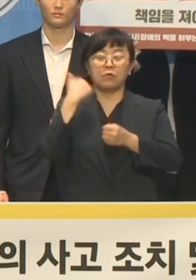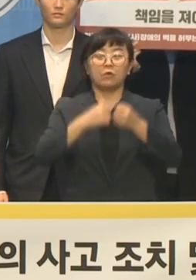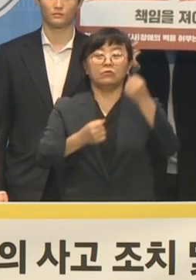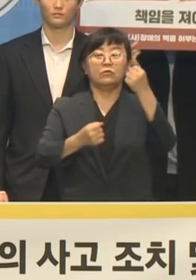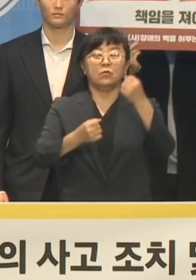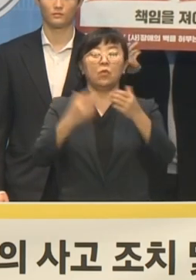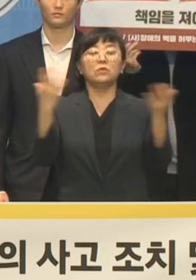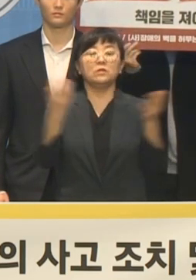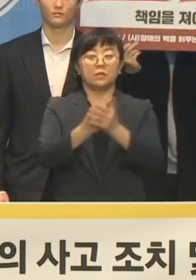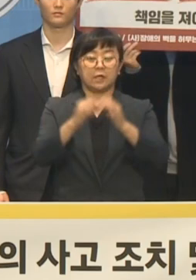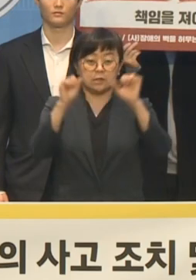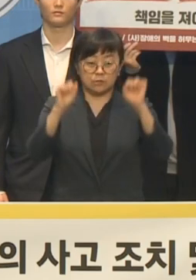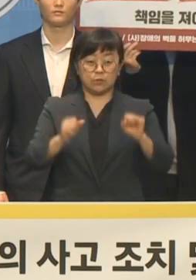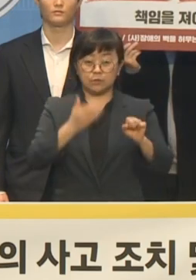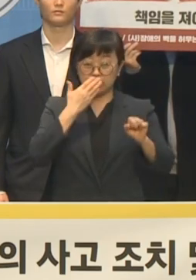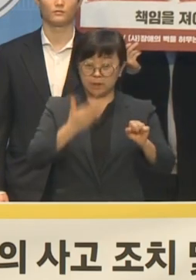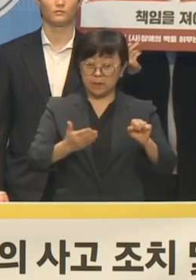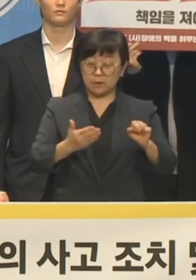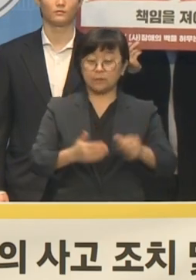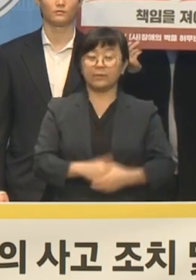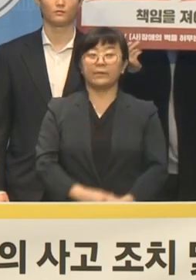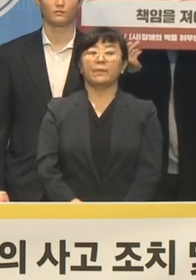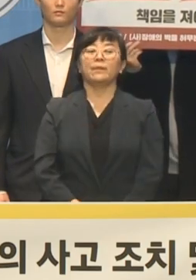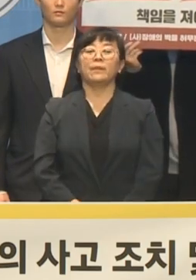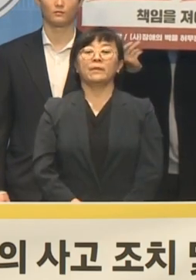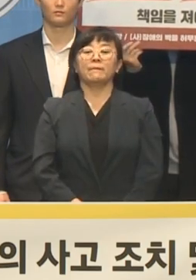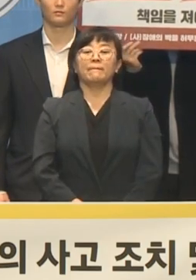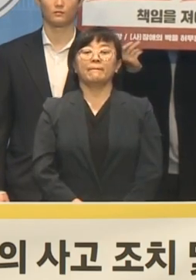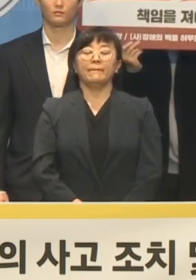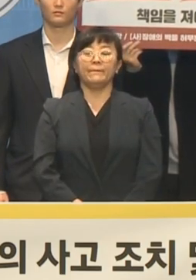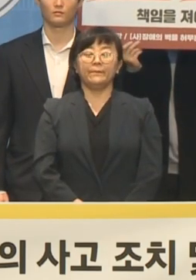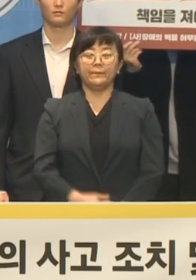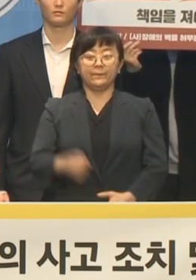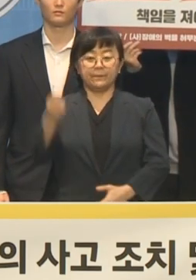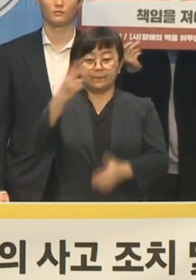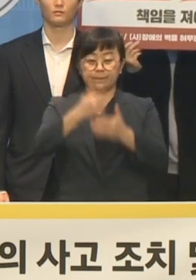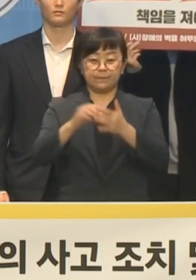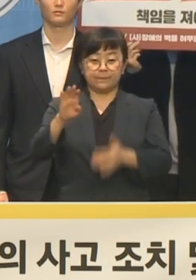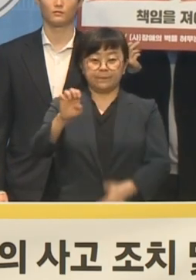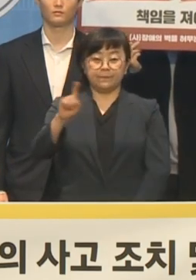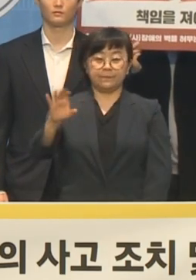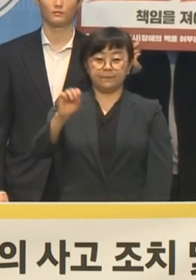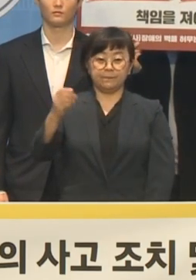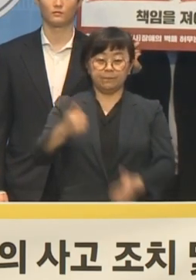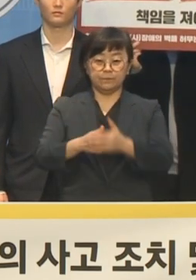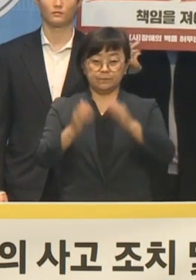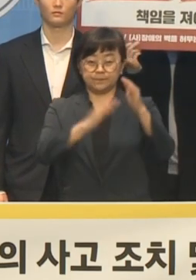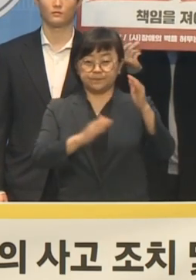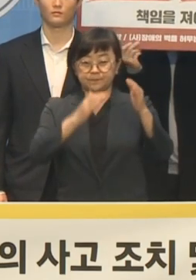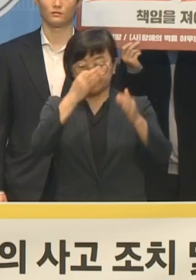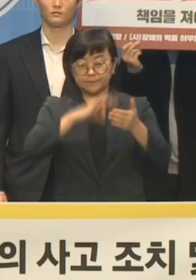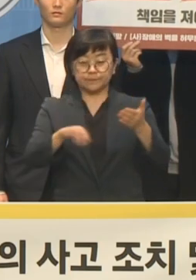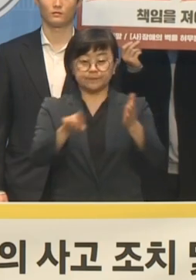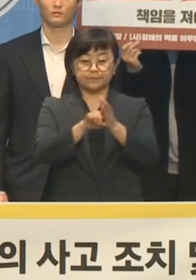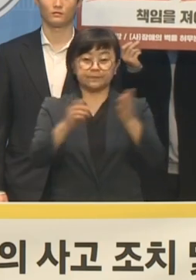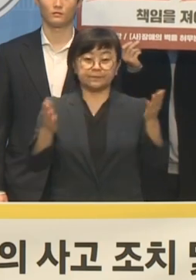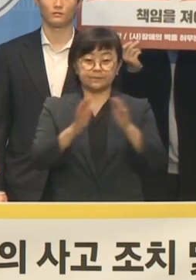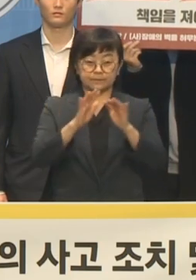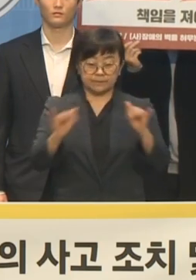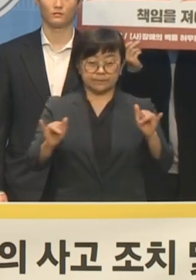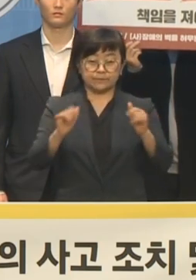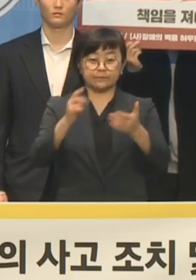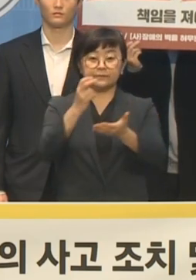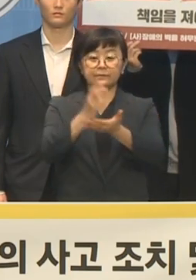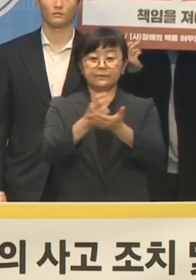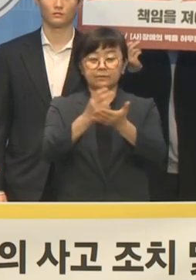온전하게 스포츠를 즐길 수 있겠습니까? 그리고 파일럿과 같이 공공의 이익을 위해 일하는 이들에 대한